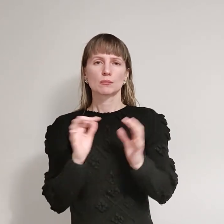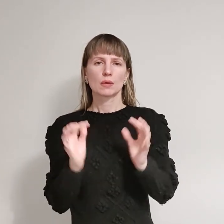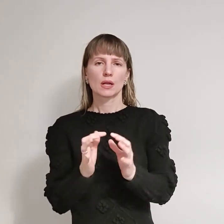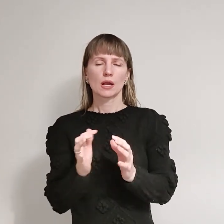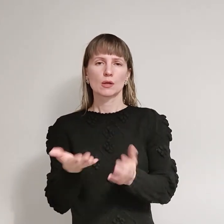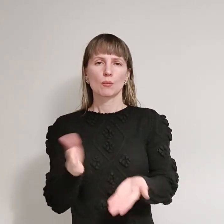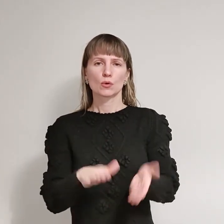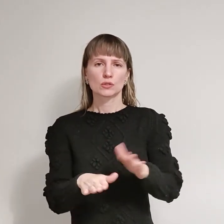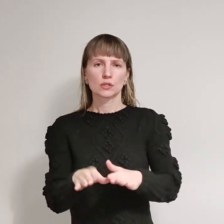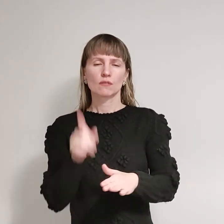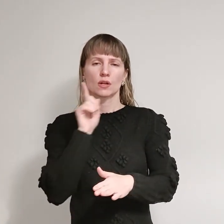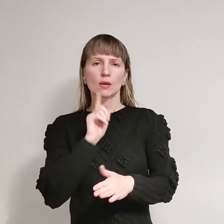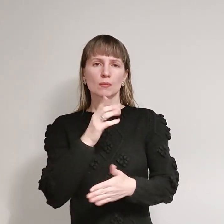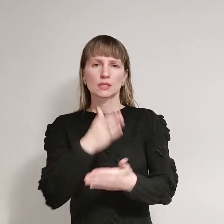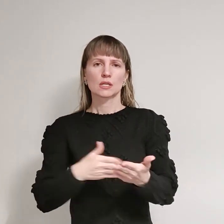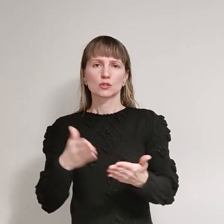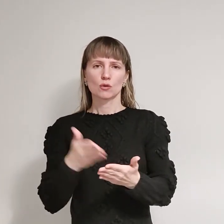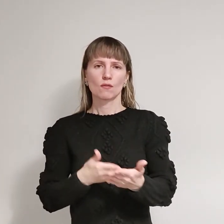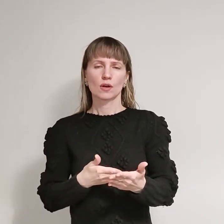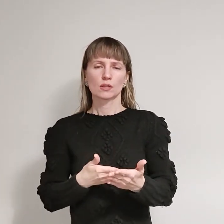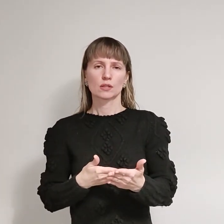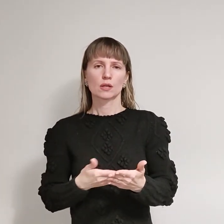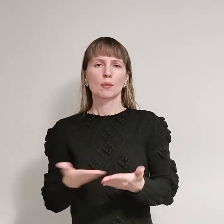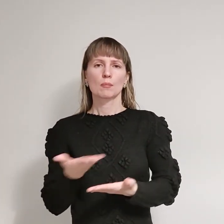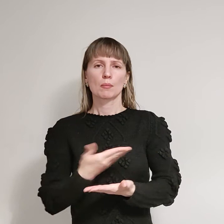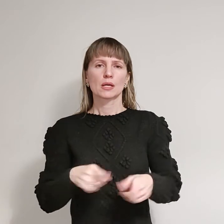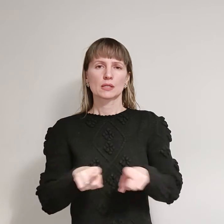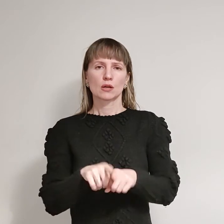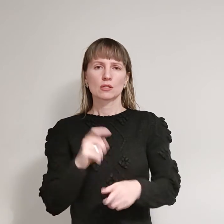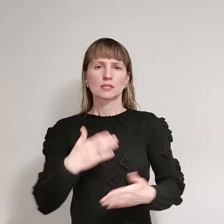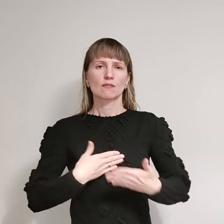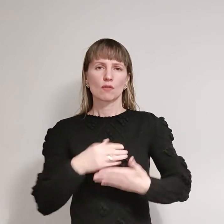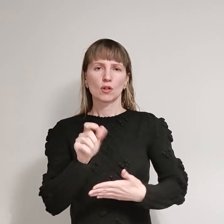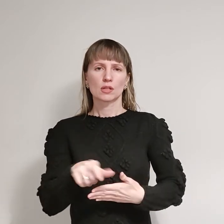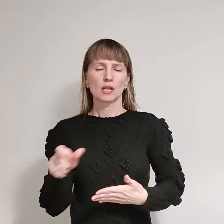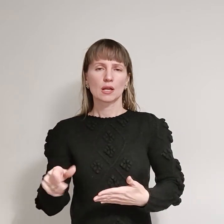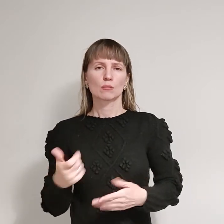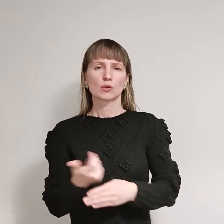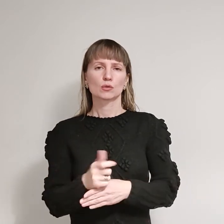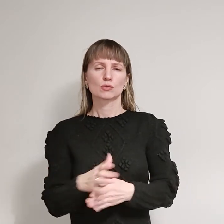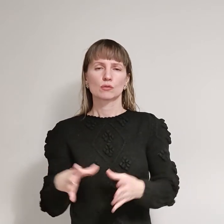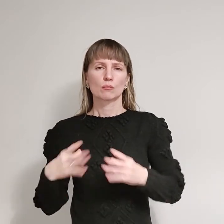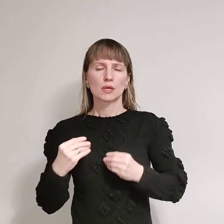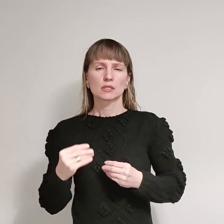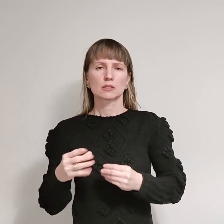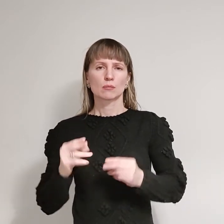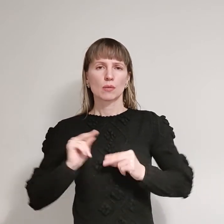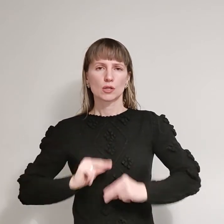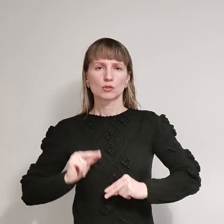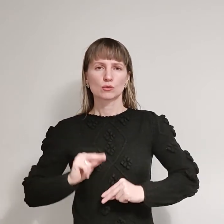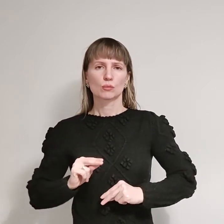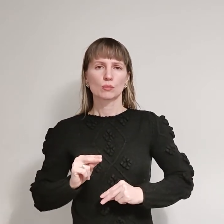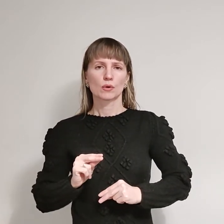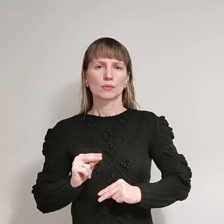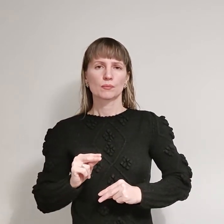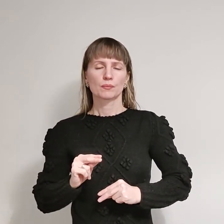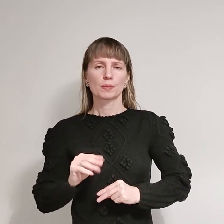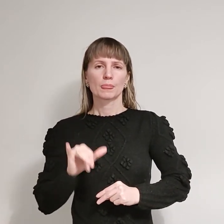посилок тимчасово скасовано. Ми також з волонтерами дуже там плідно співпрацюємо, але іменно у відділеннях